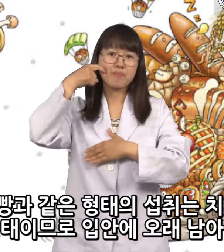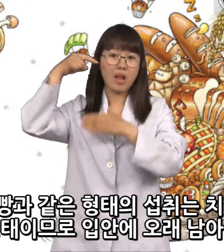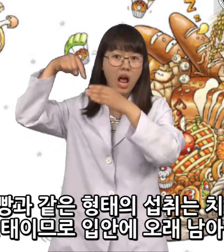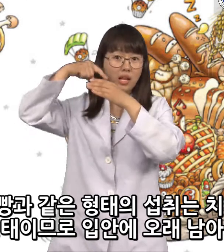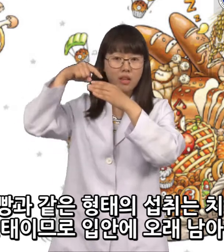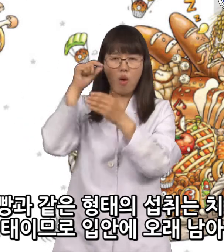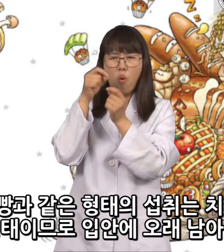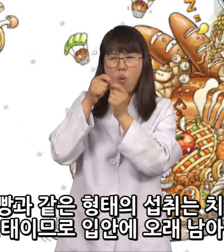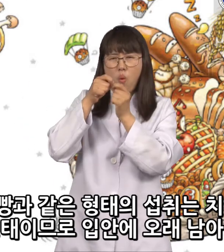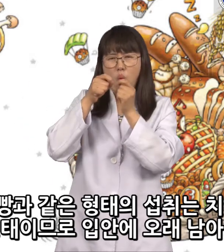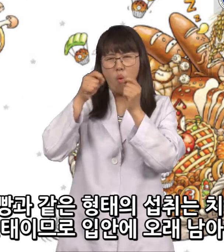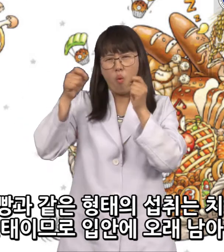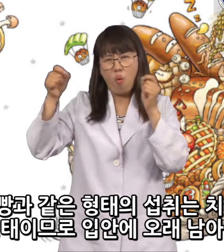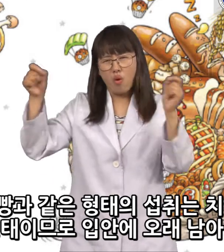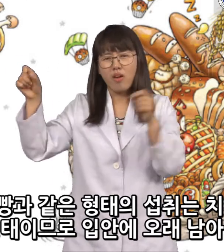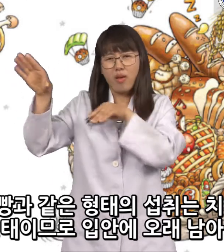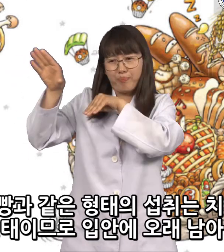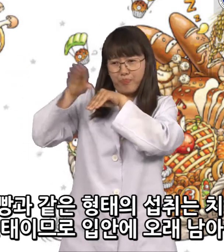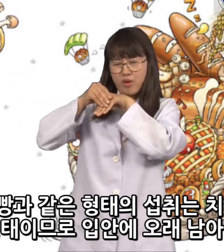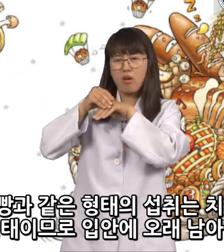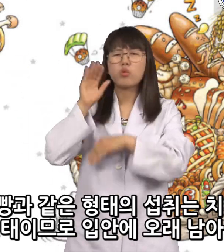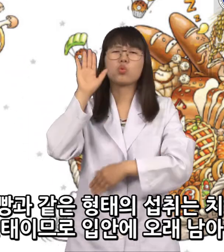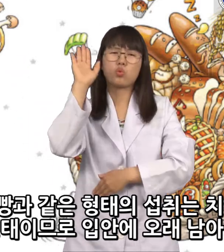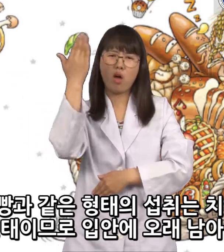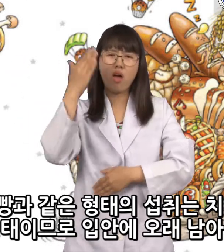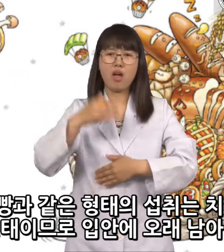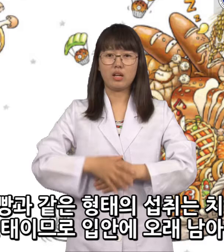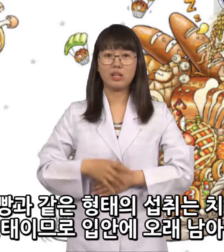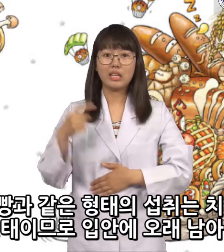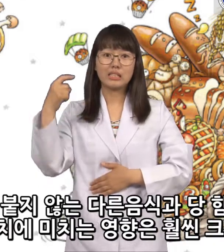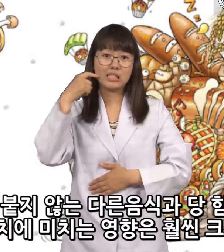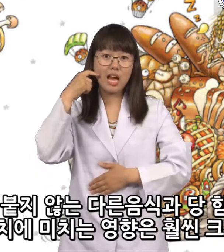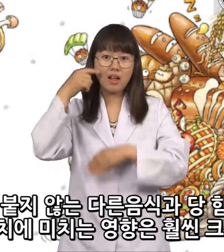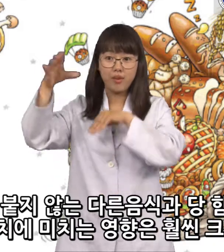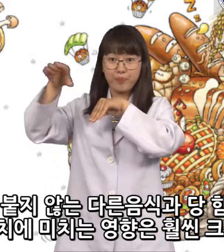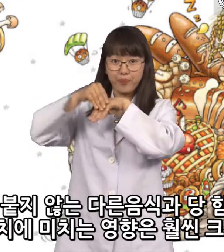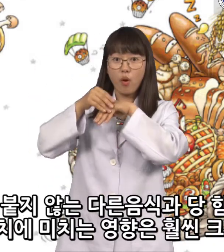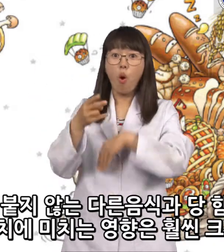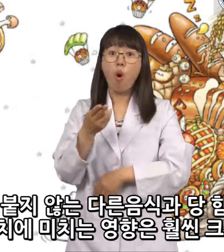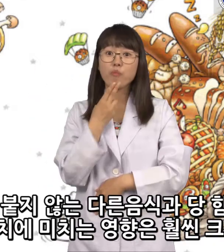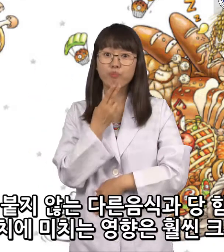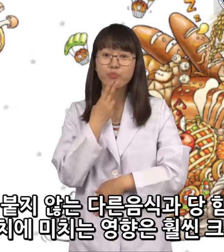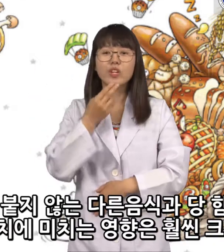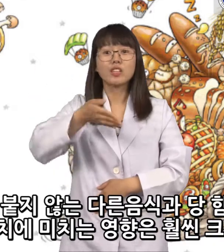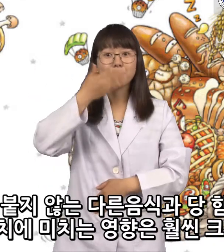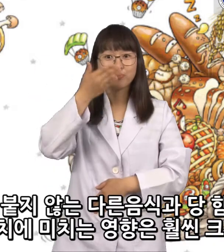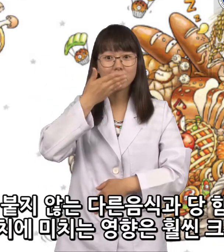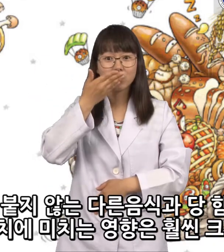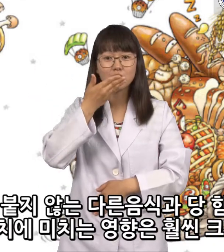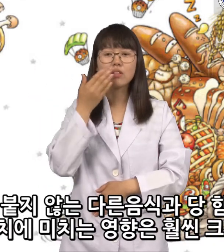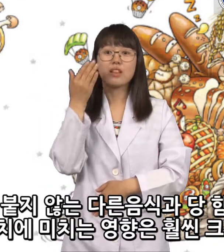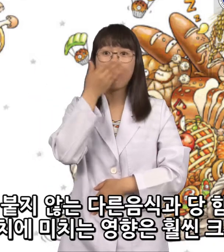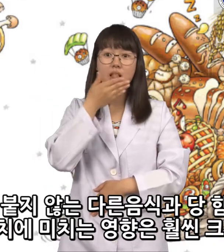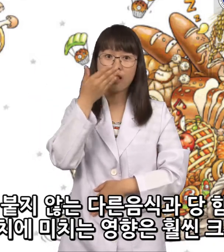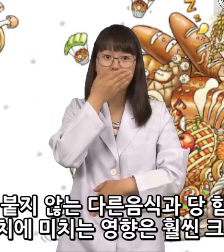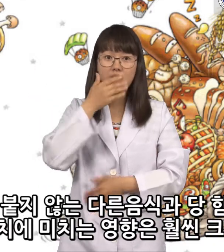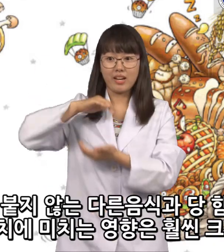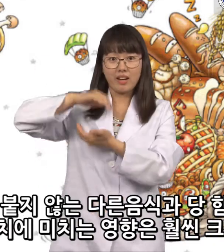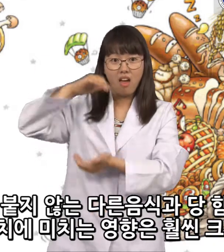안에 오래 남아있게 됩니다. 치아에 달라붙지 않는 다른 음식과